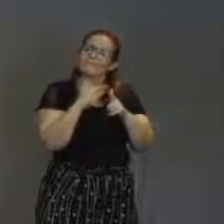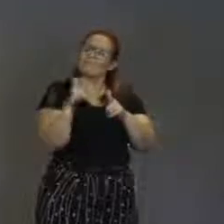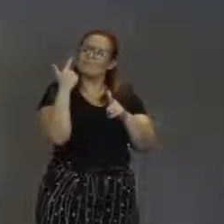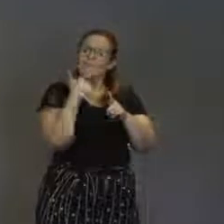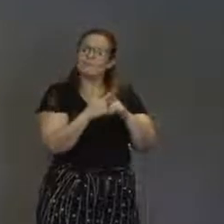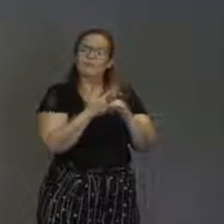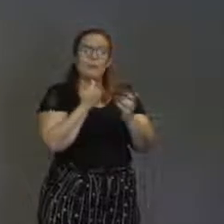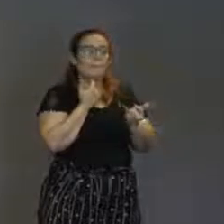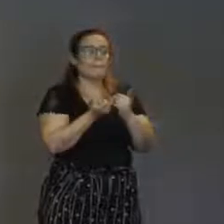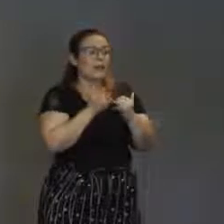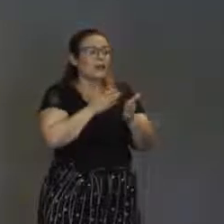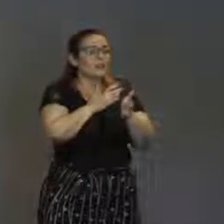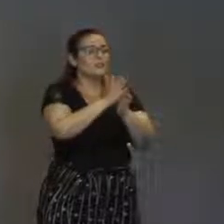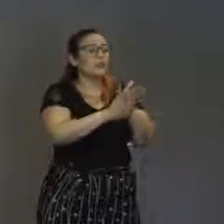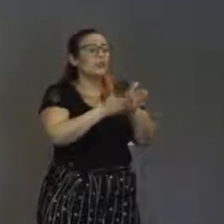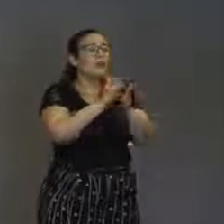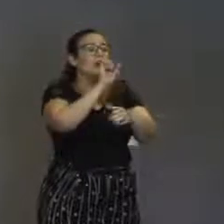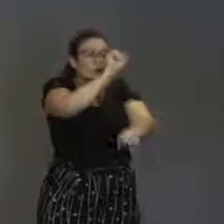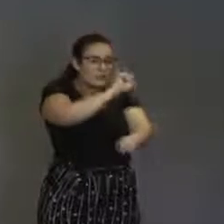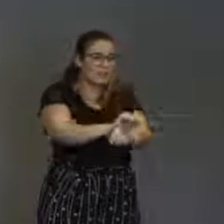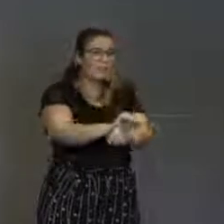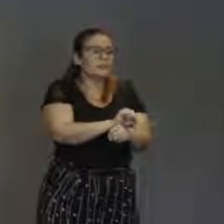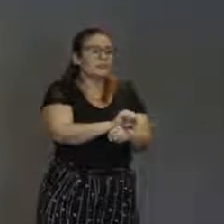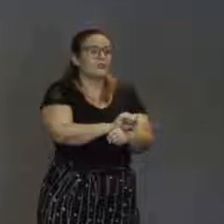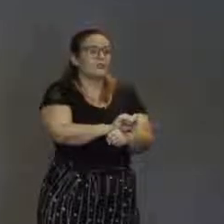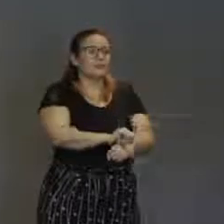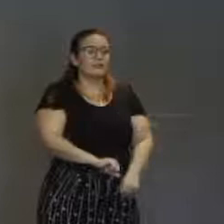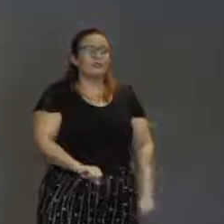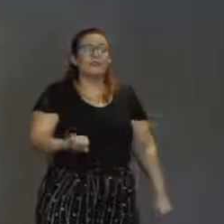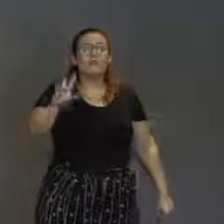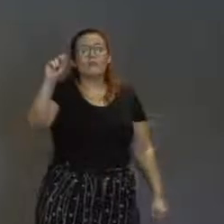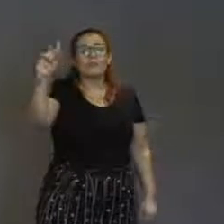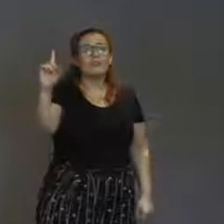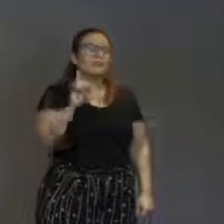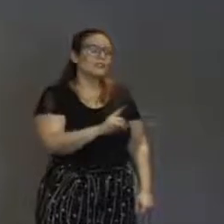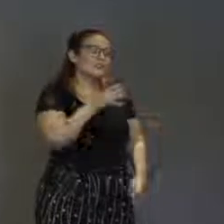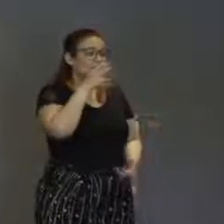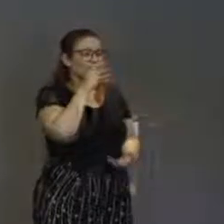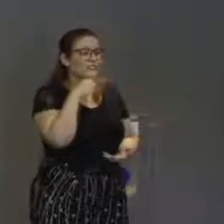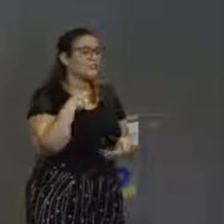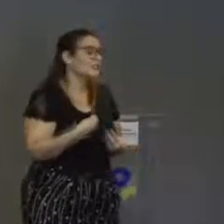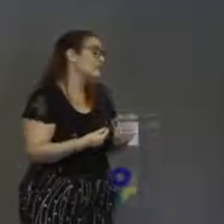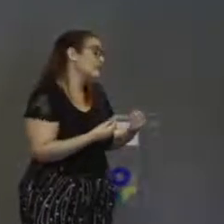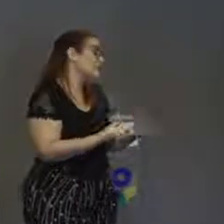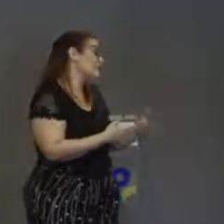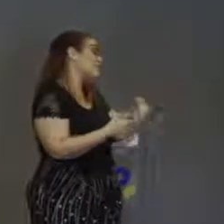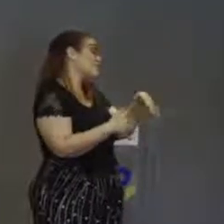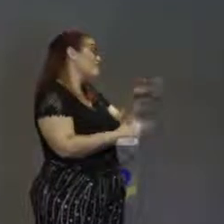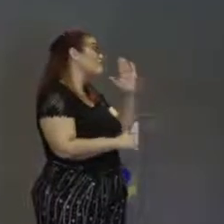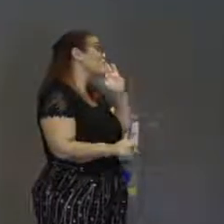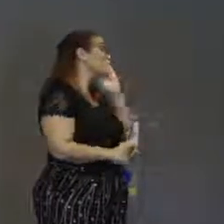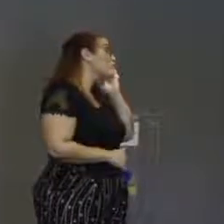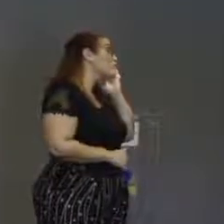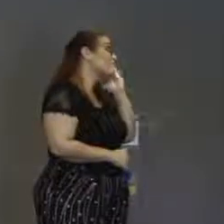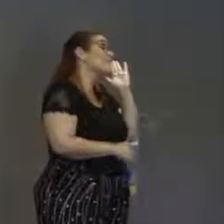para, né? E a gente fica pensando, e daí passa a vovó com um chazinho de erva doce, fala, minha filha, vai deitar, né? O travesseiro é bom